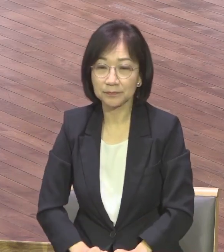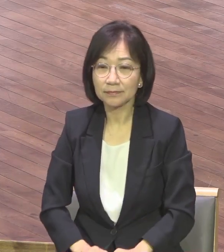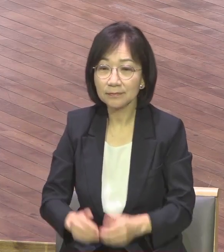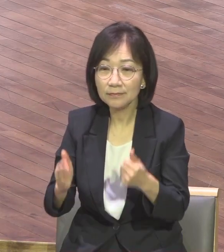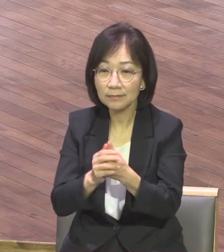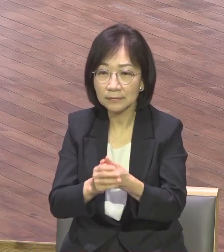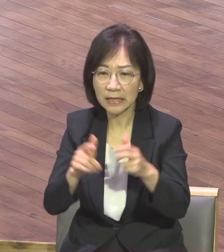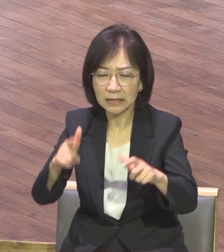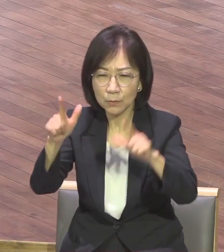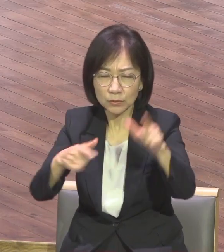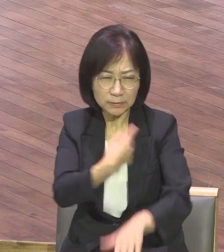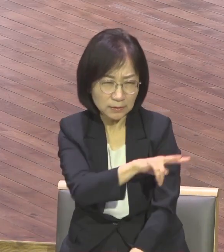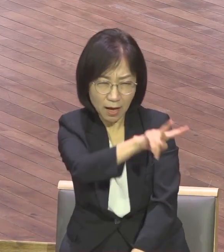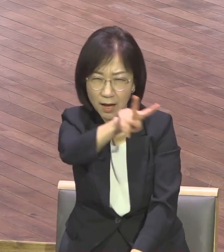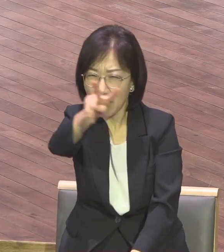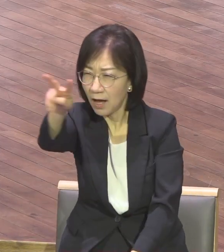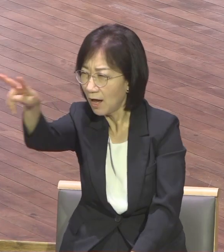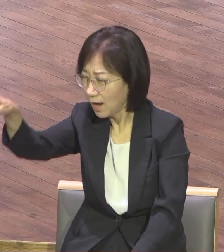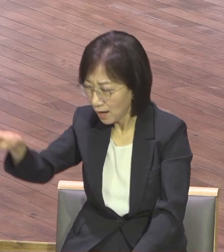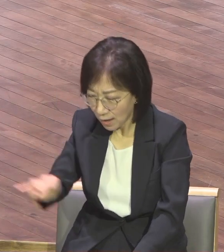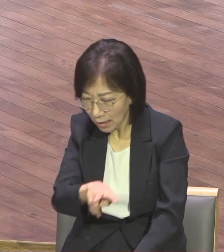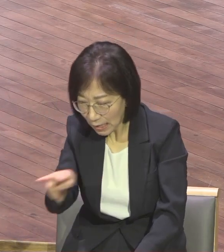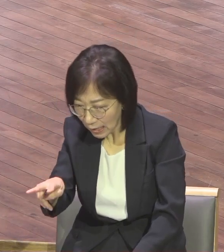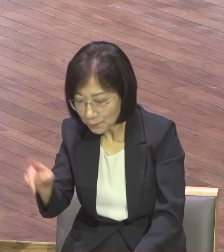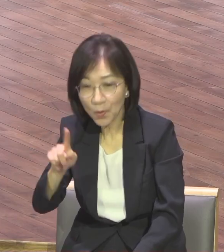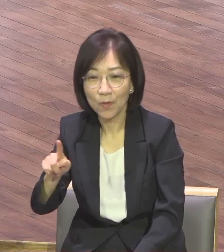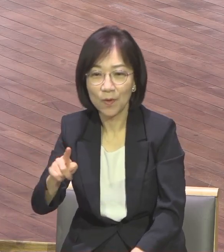축제다. 축제, 축제.